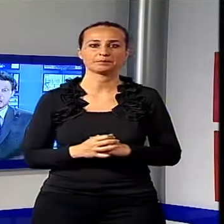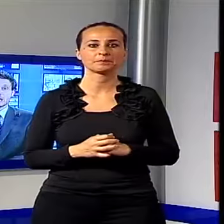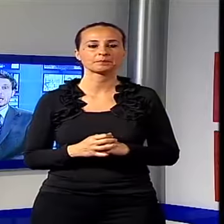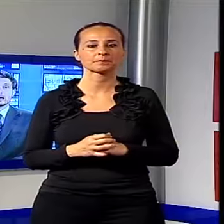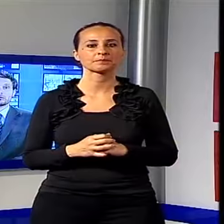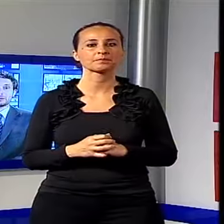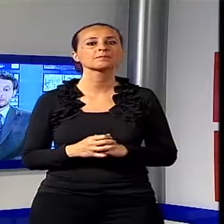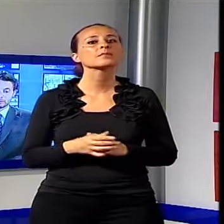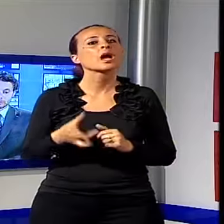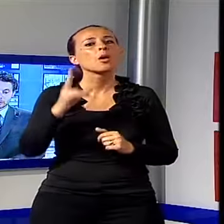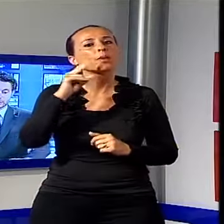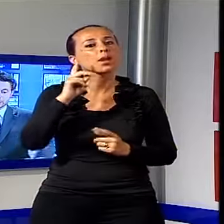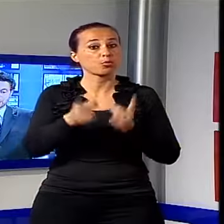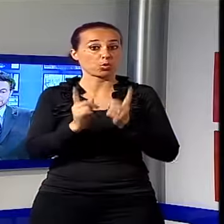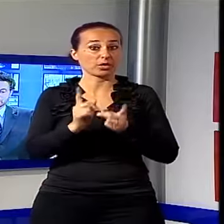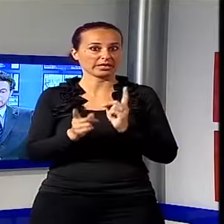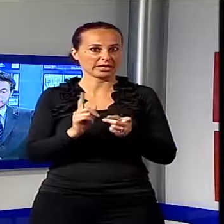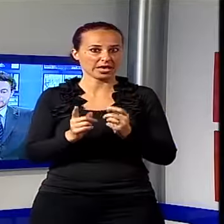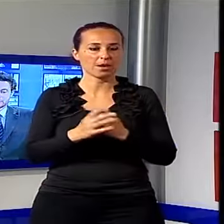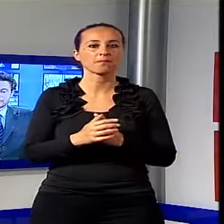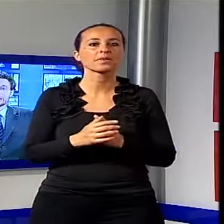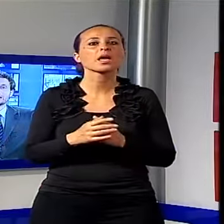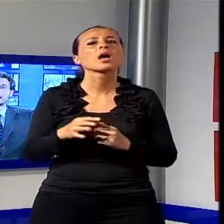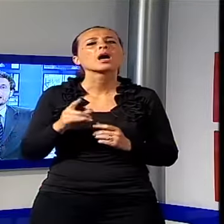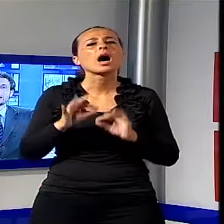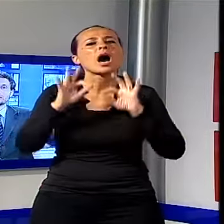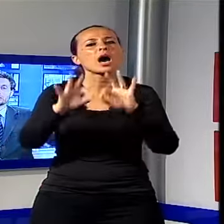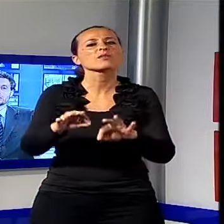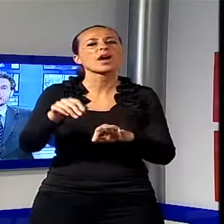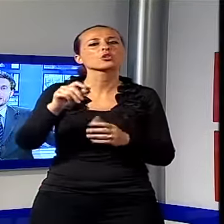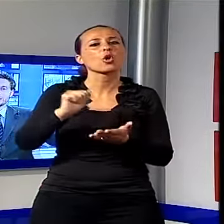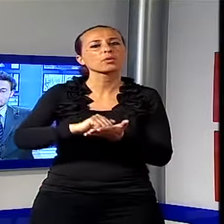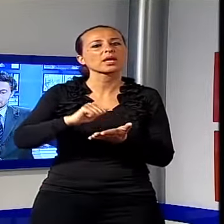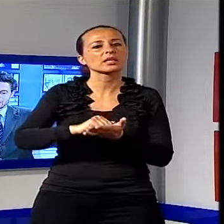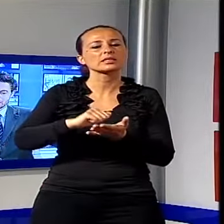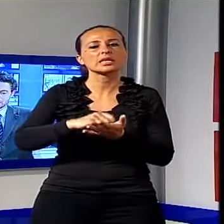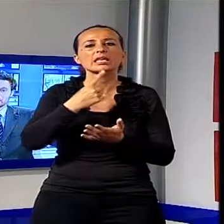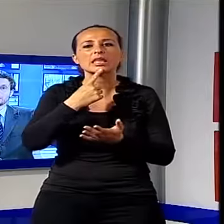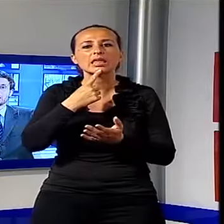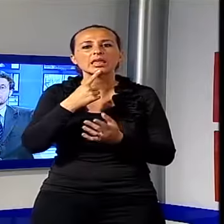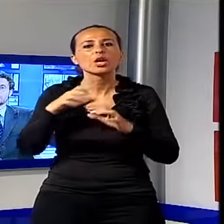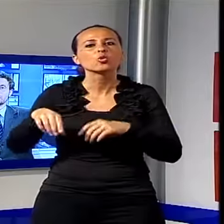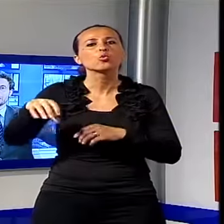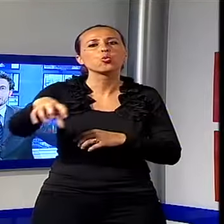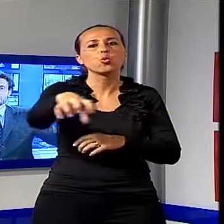E adesso parliamo di politica. fatto tappa Petrasanta il tour elettorale di Leonardo Domenici.